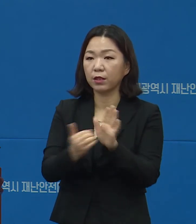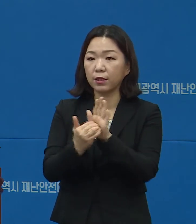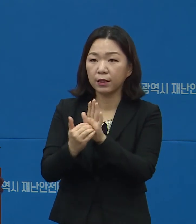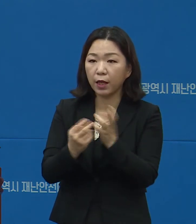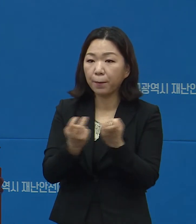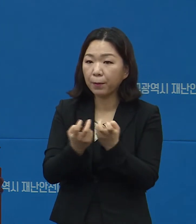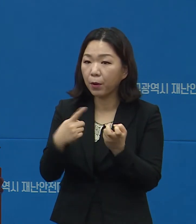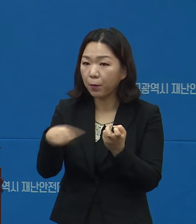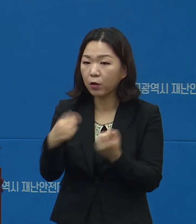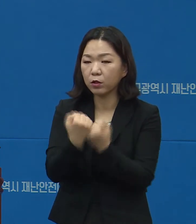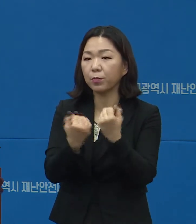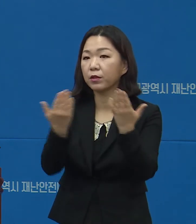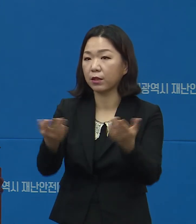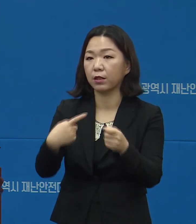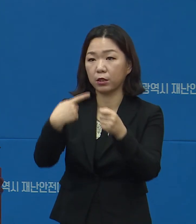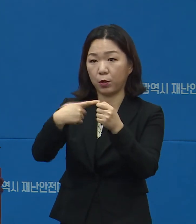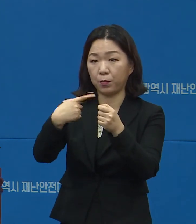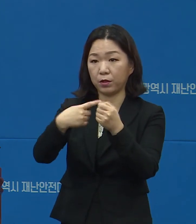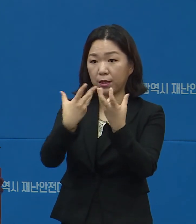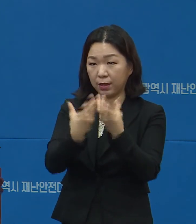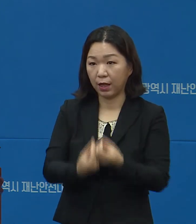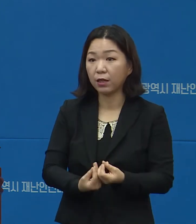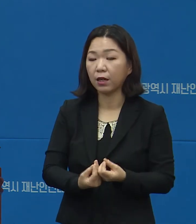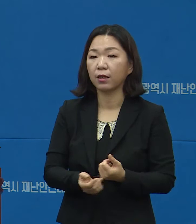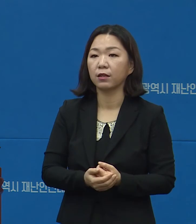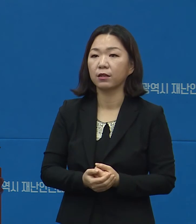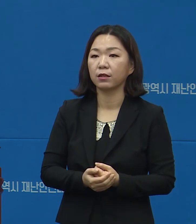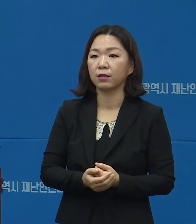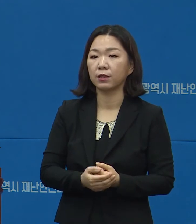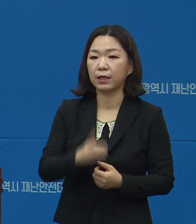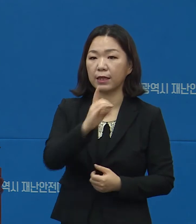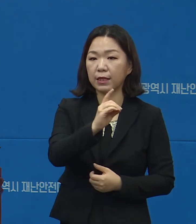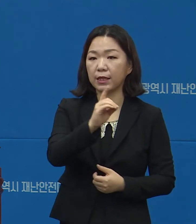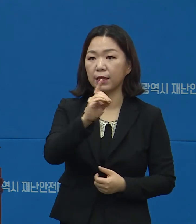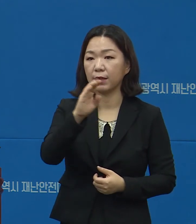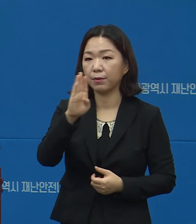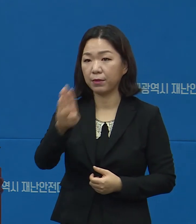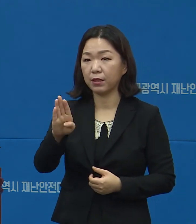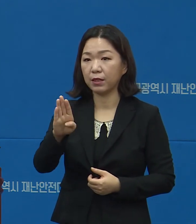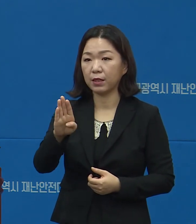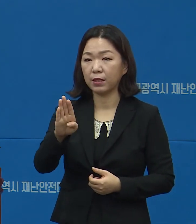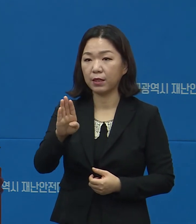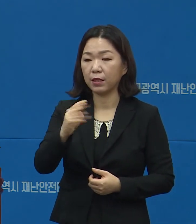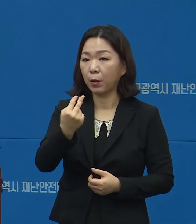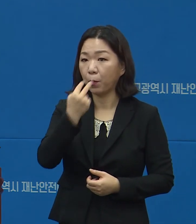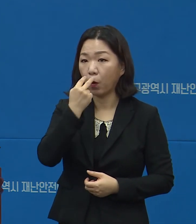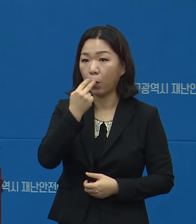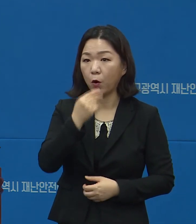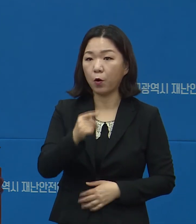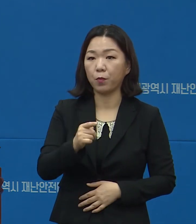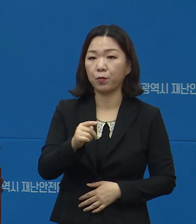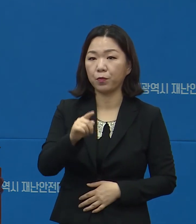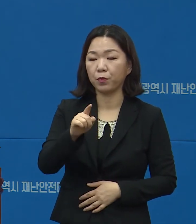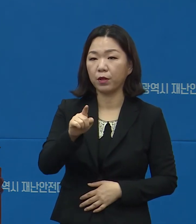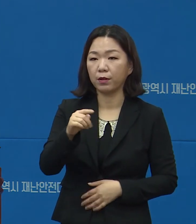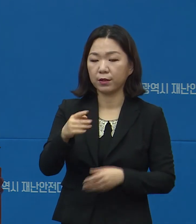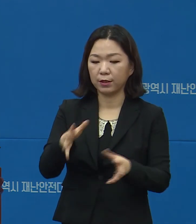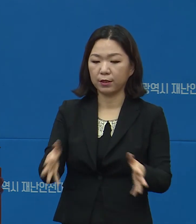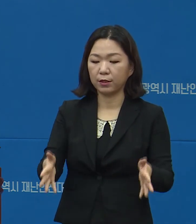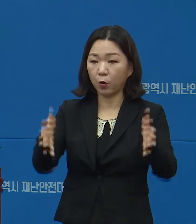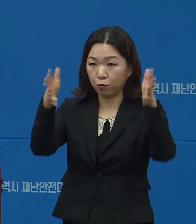있는지 좀 설명을 드리겠습니다. 첫 번째 사례는 DB 손해보험 대구 지역 센터입니다. ABL 타워에 입주되어져